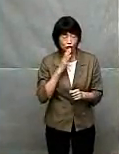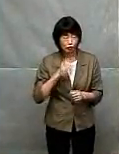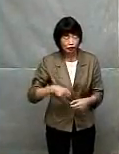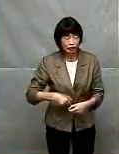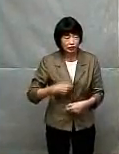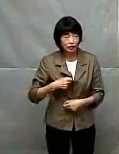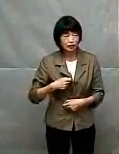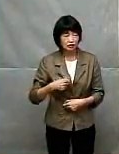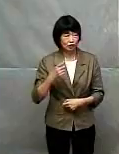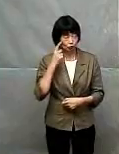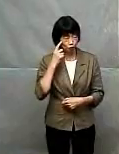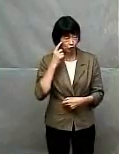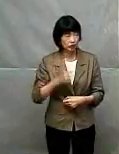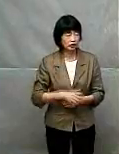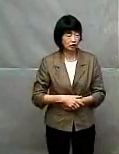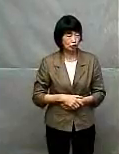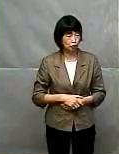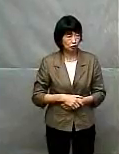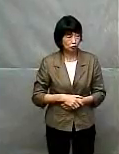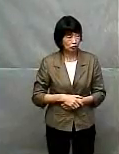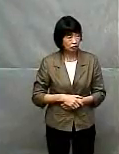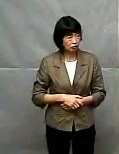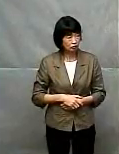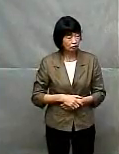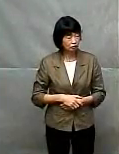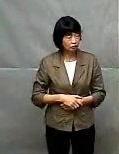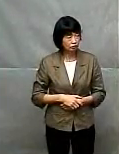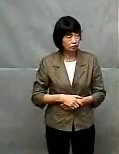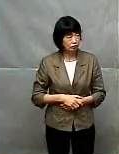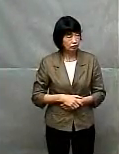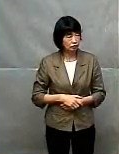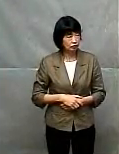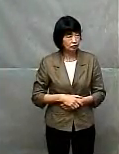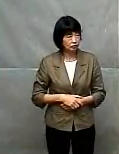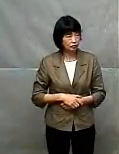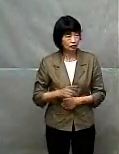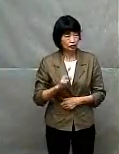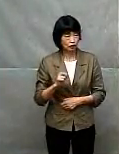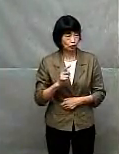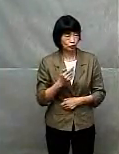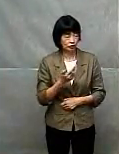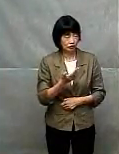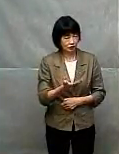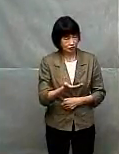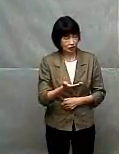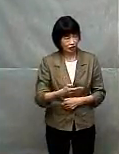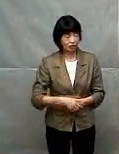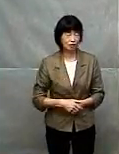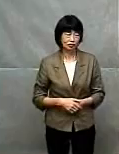出した、そこはやっぱり違うんじゃないかと思うんですけれども、いかがなんでしょうか。